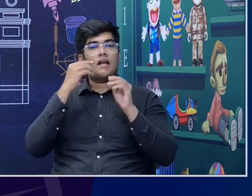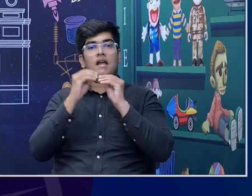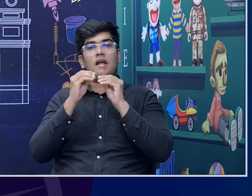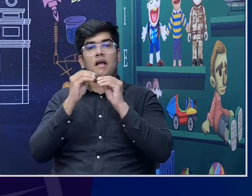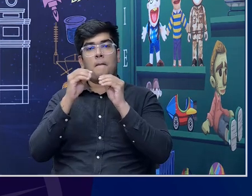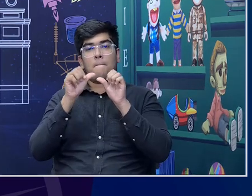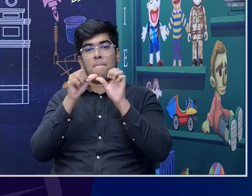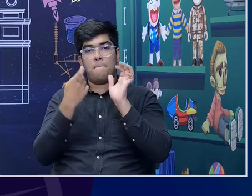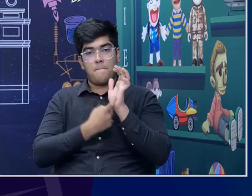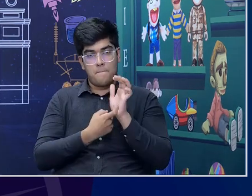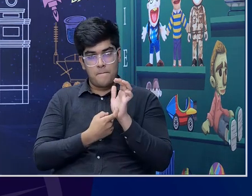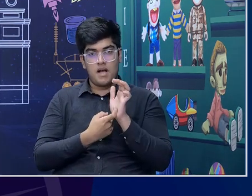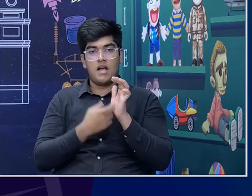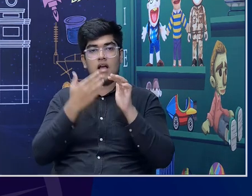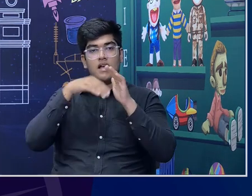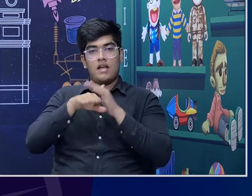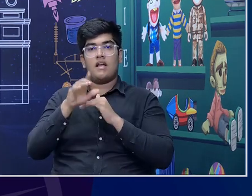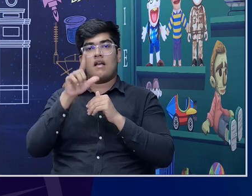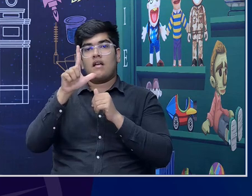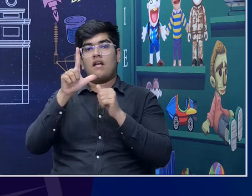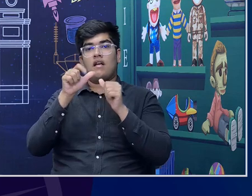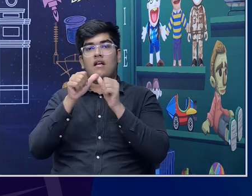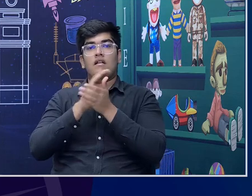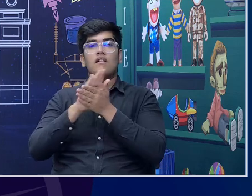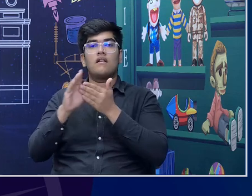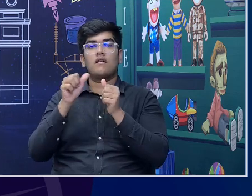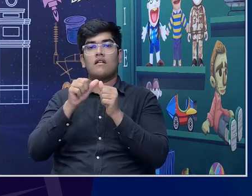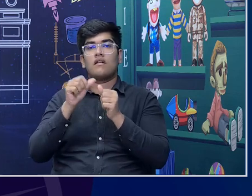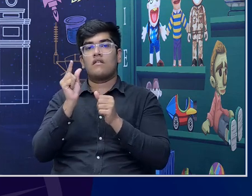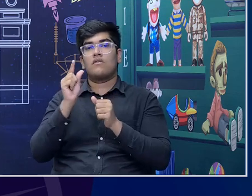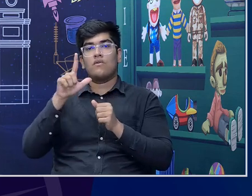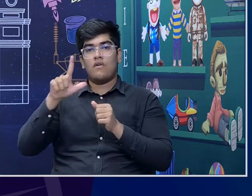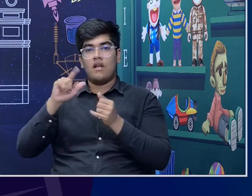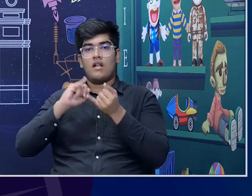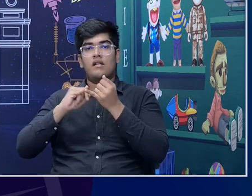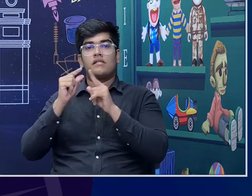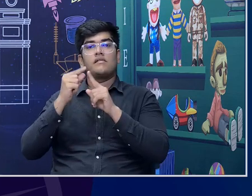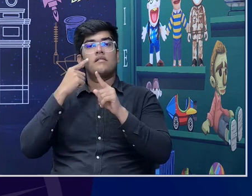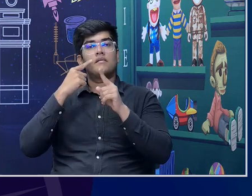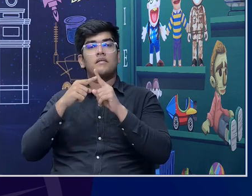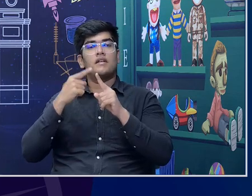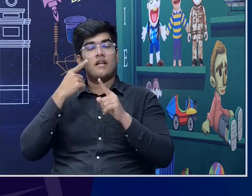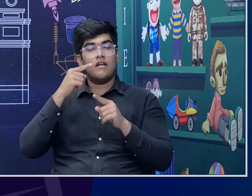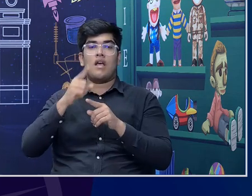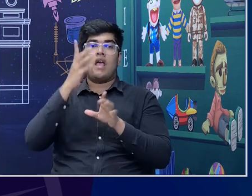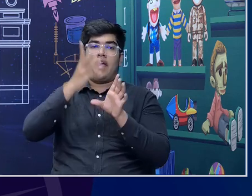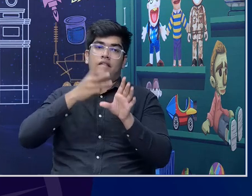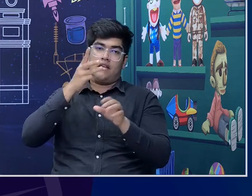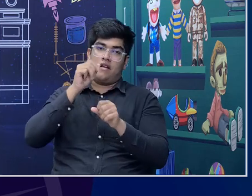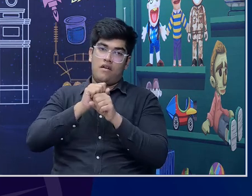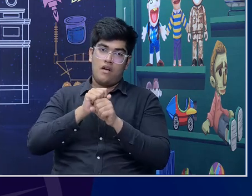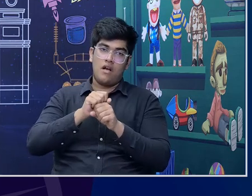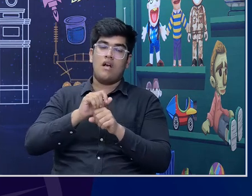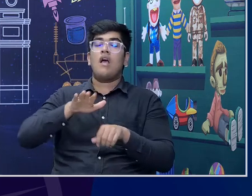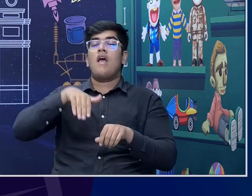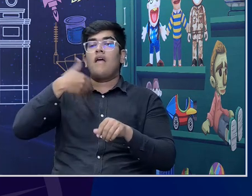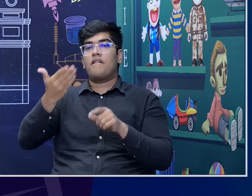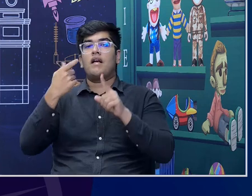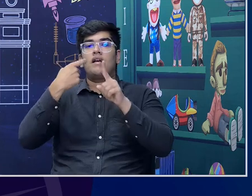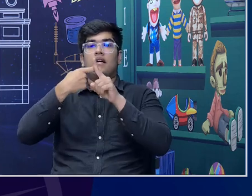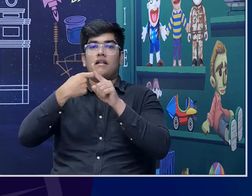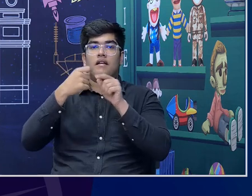उसके बाद वहीं के एक जिला है, कांजा, वहां उन्होंने पांच साल काम करा, और उसके बाद एक और जिला है, उसको